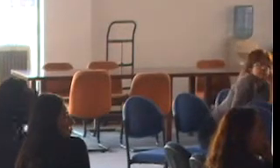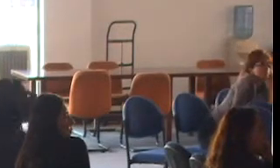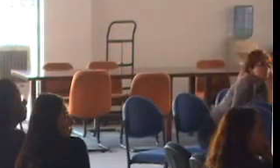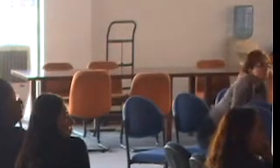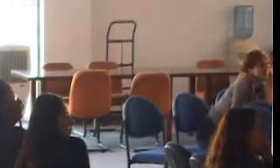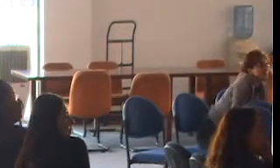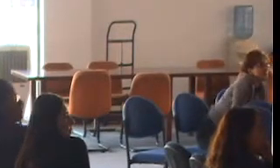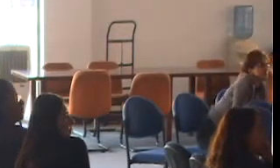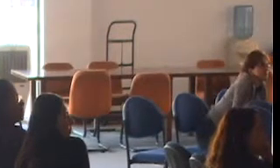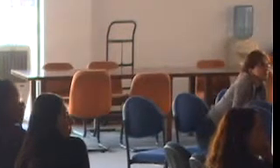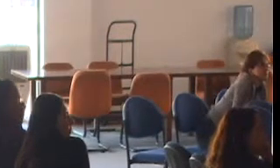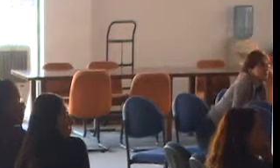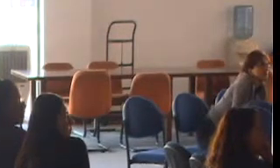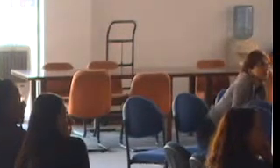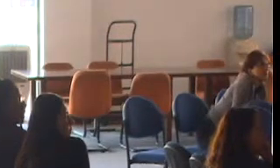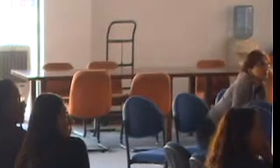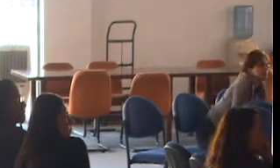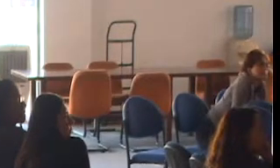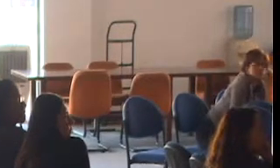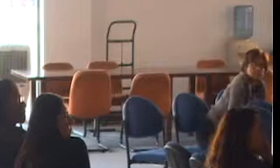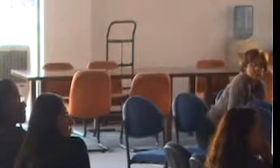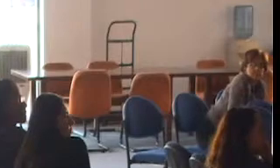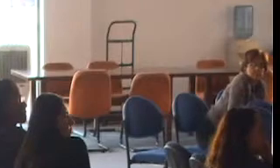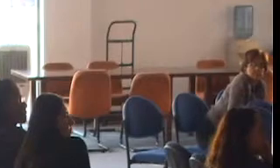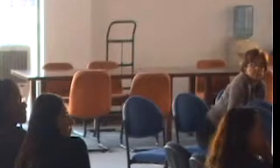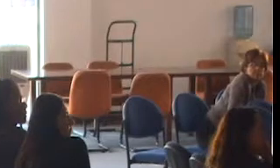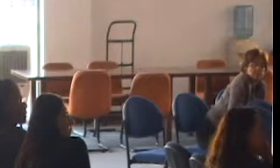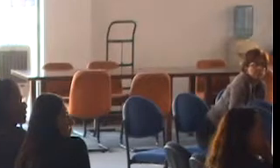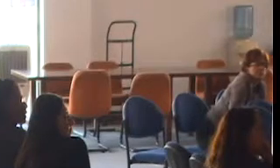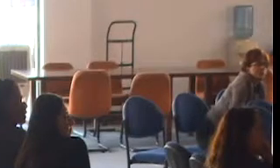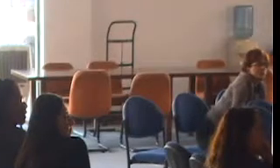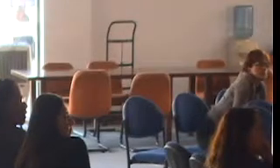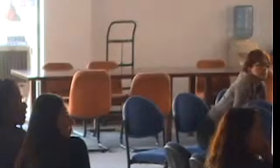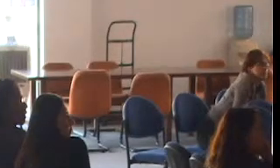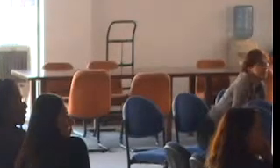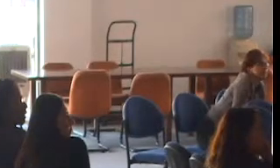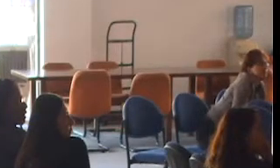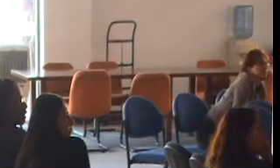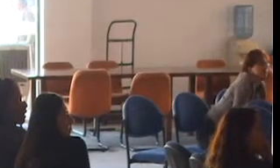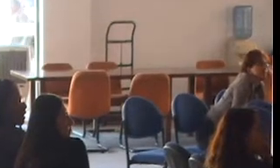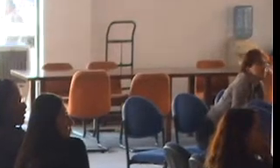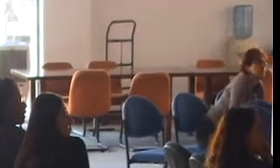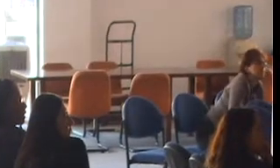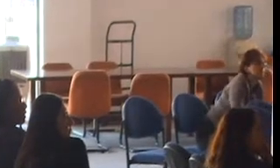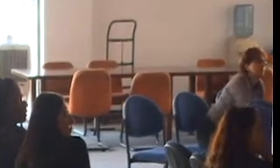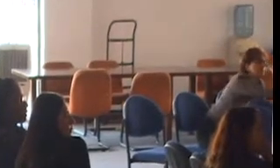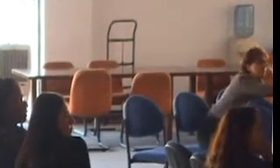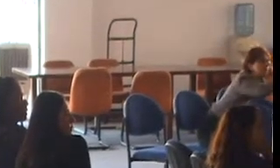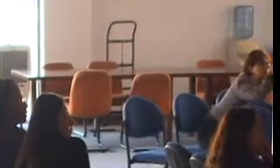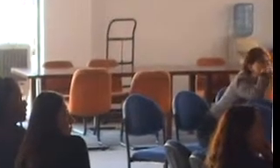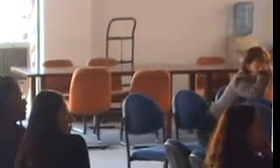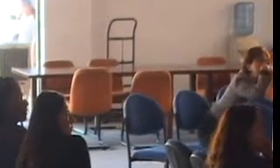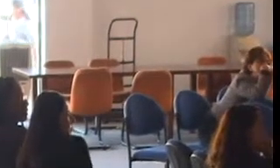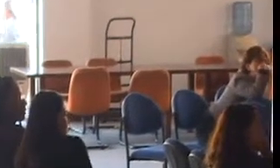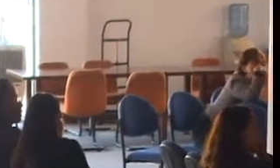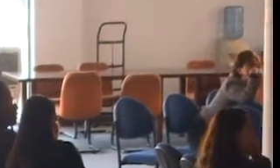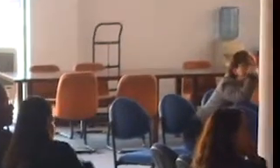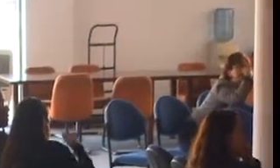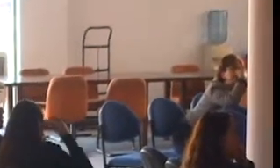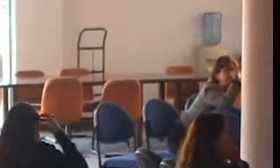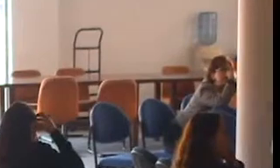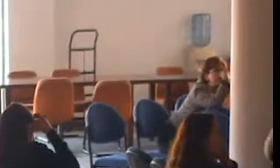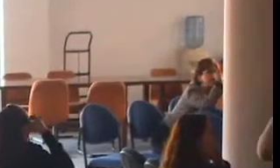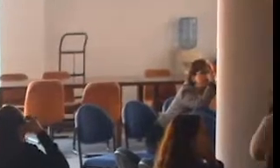se van desarrollando experiencias. Entonces, un elemento es socializar esas experiencias, es poder compartir esas experiencias para empezar